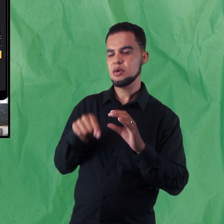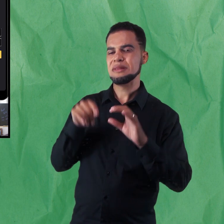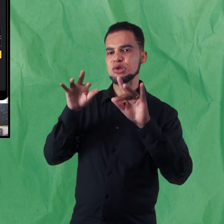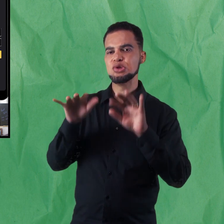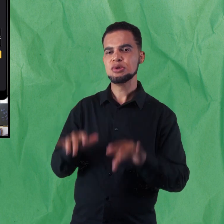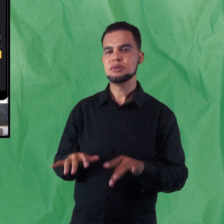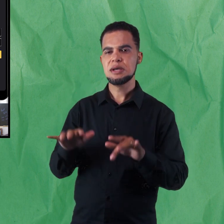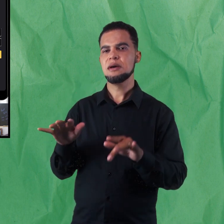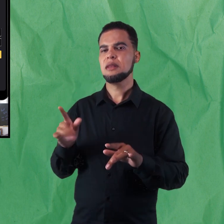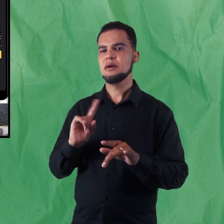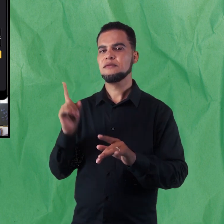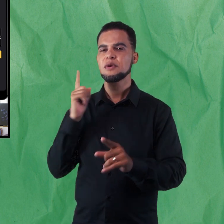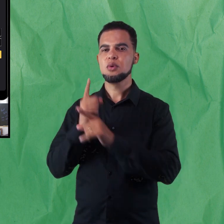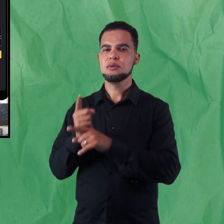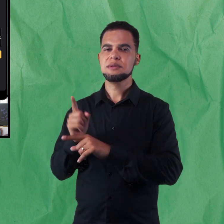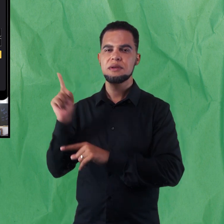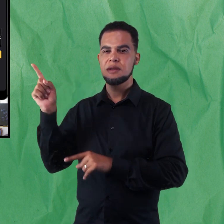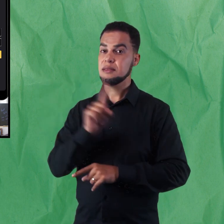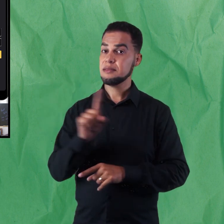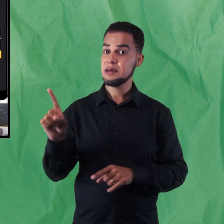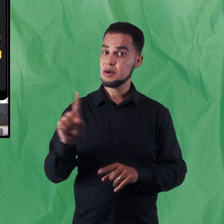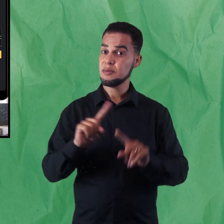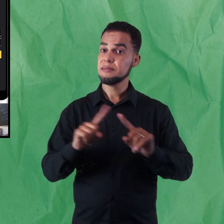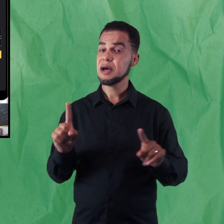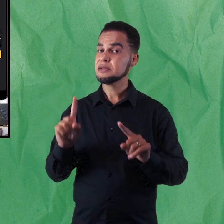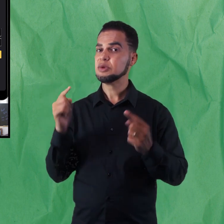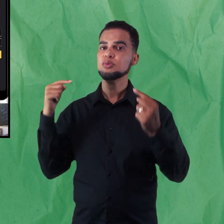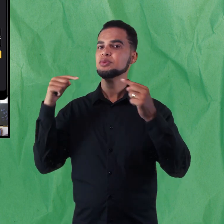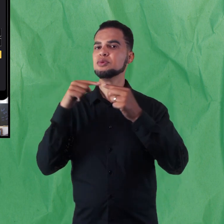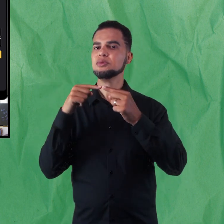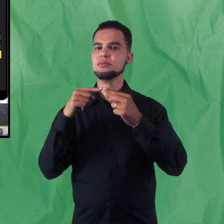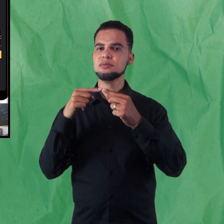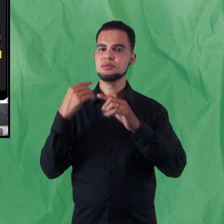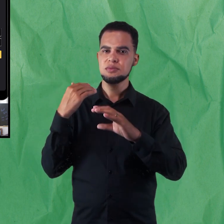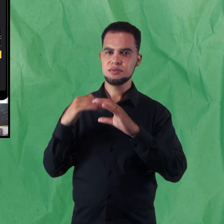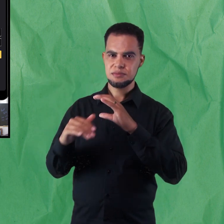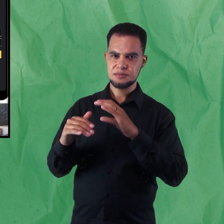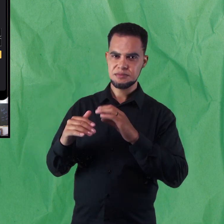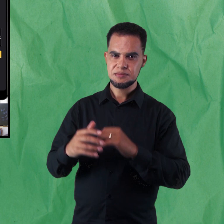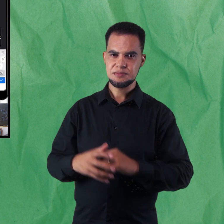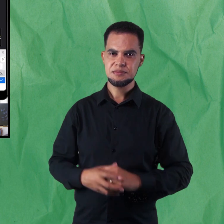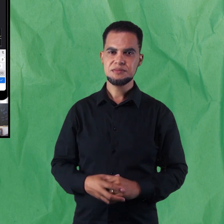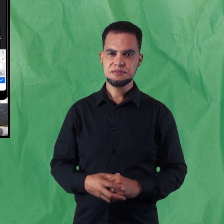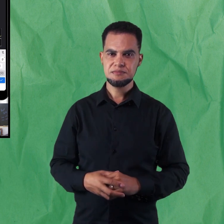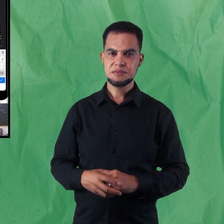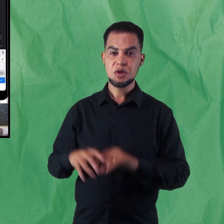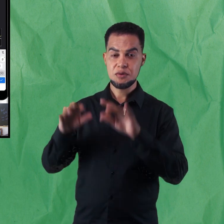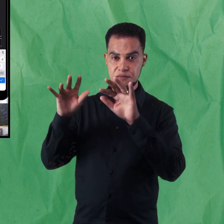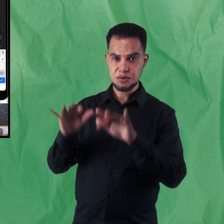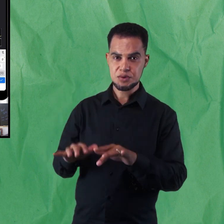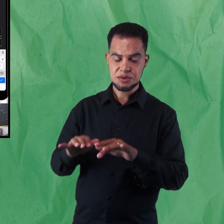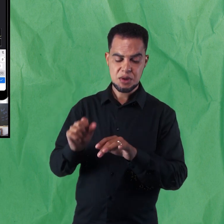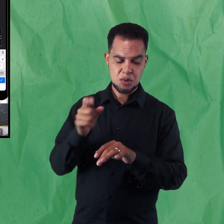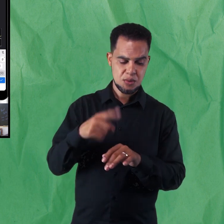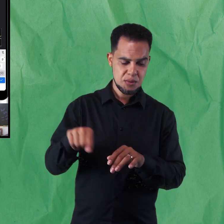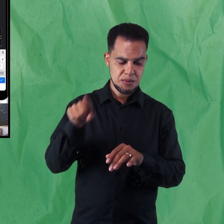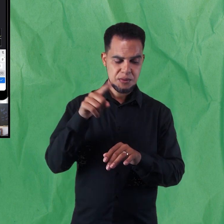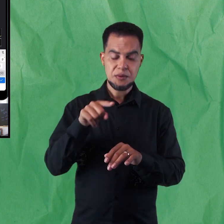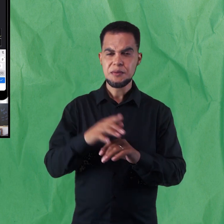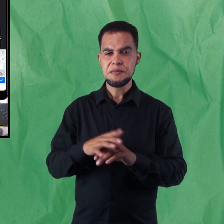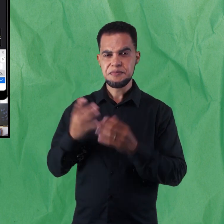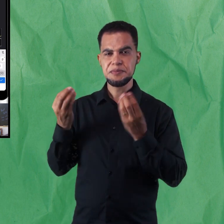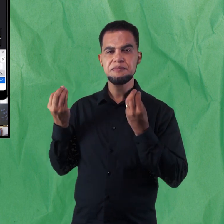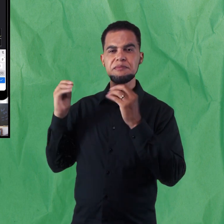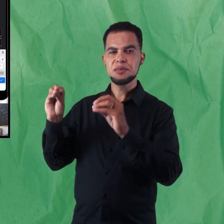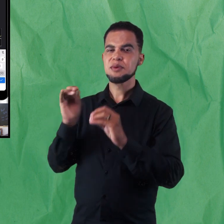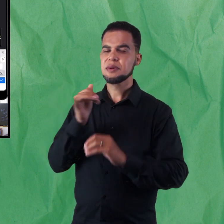está digitado e não foi encontrado lá. É o formato mesmo do e-mail. Vou digitar aqui o arroba, né? E